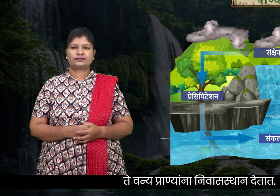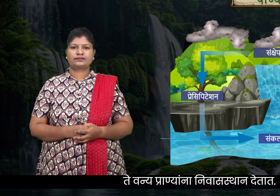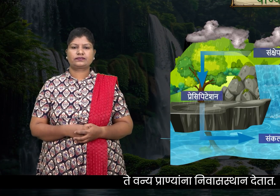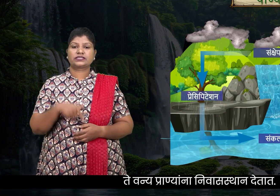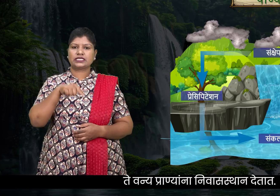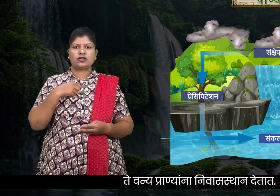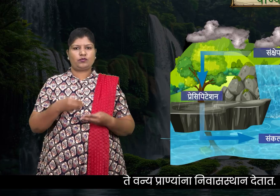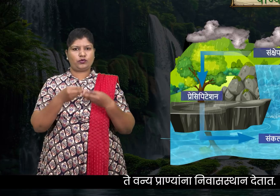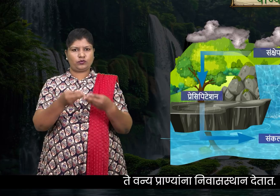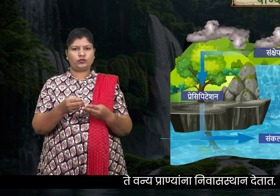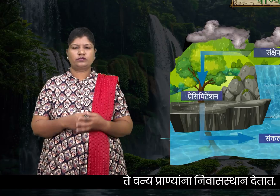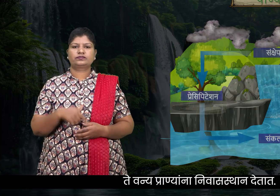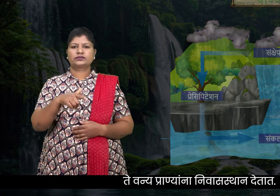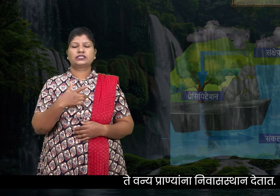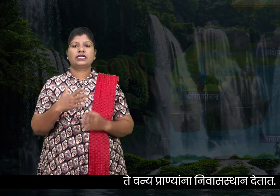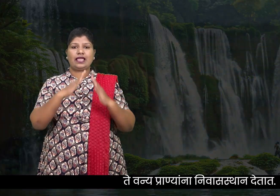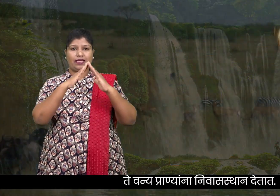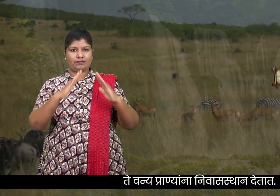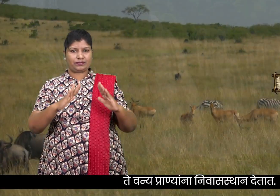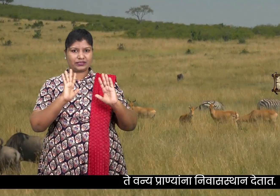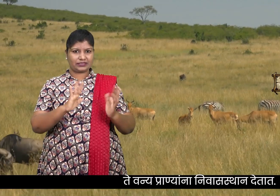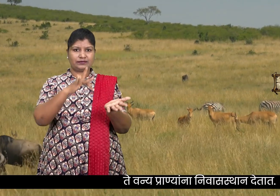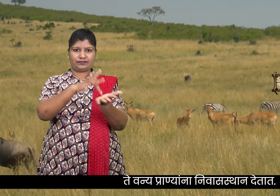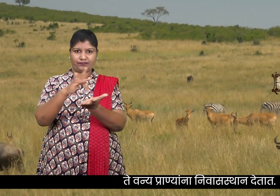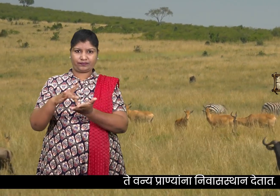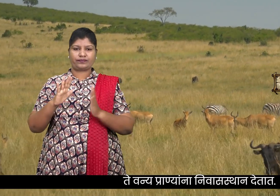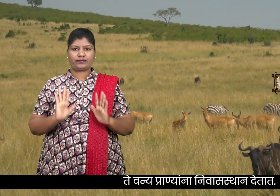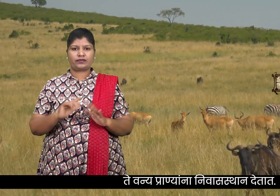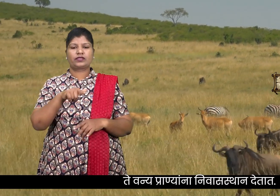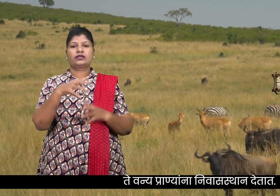ते वन्य प्राण्यांना निवासस्थान देतात.